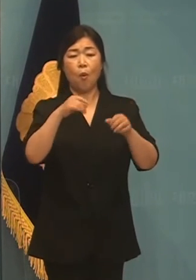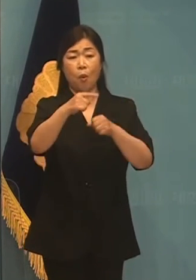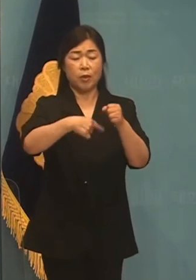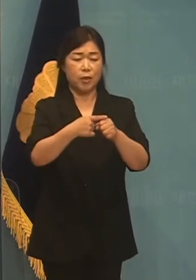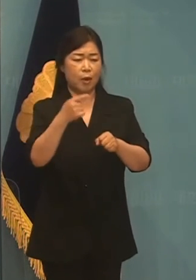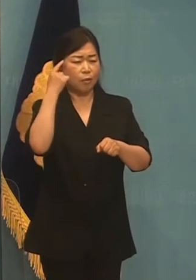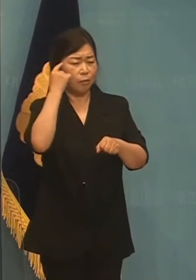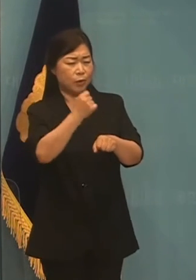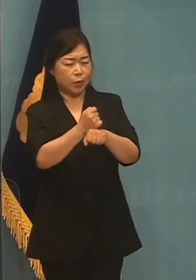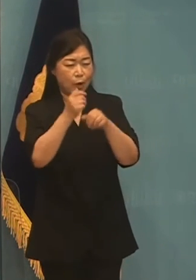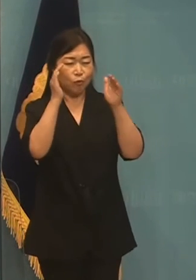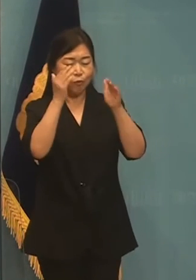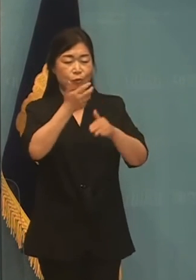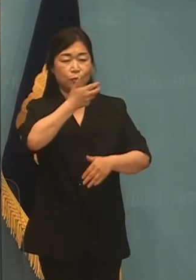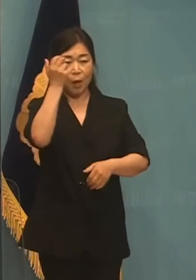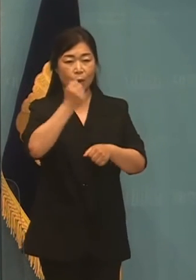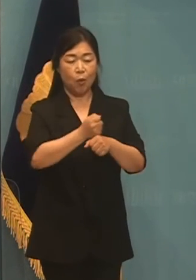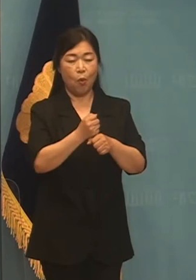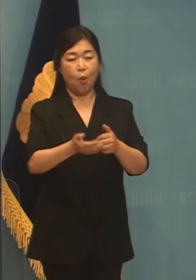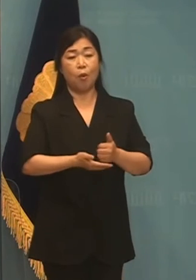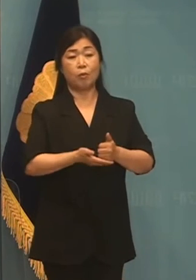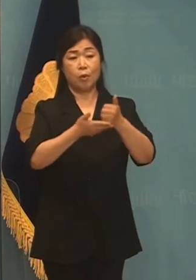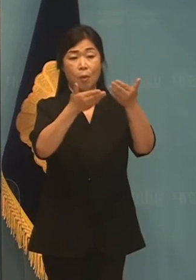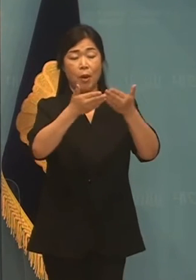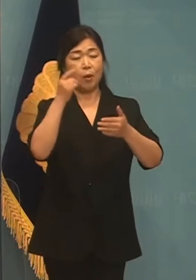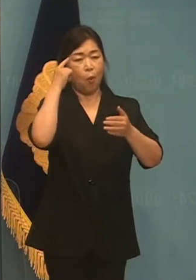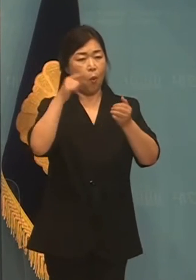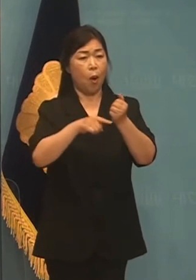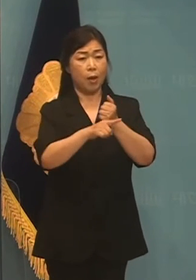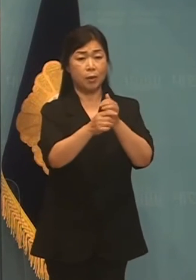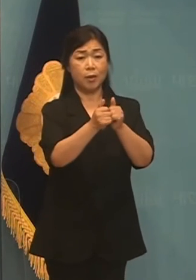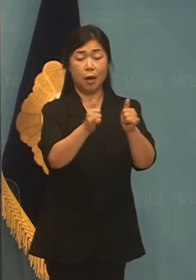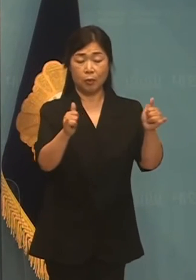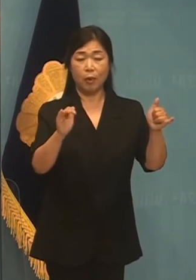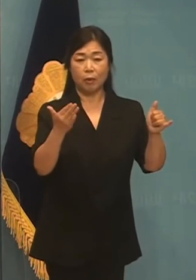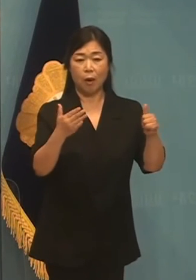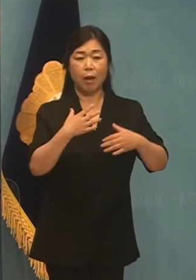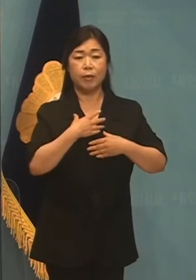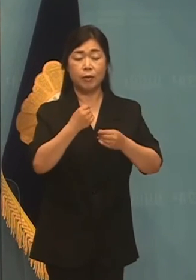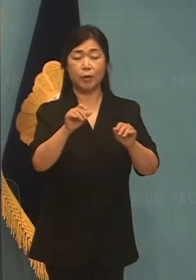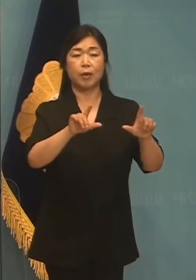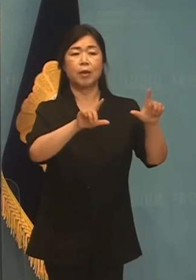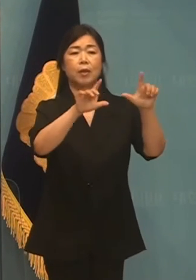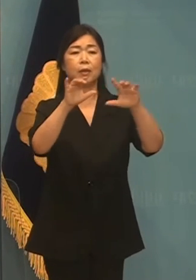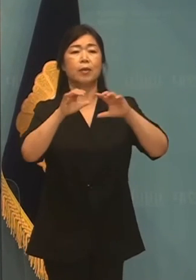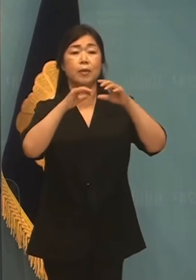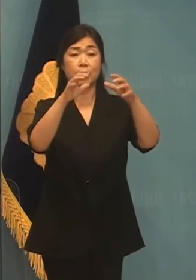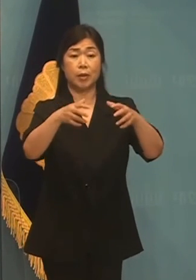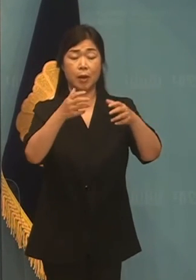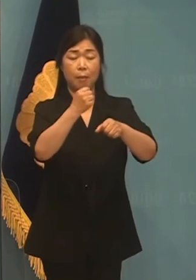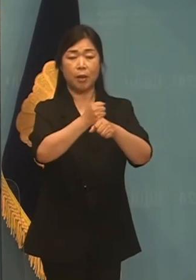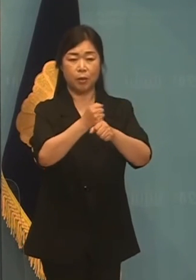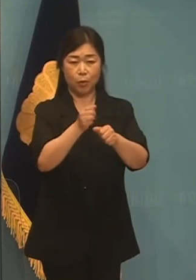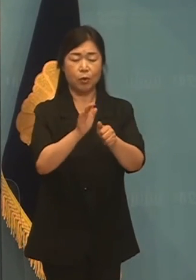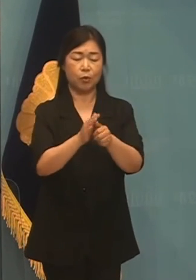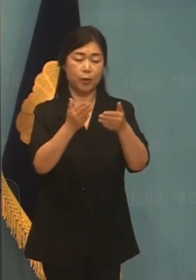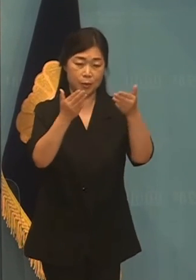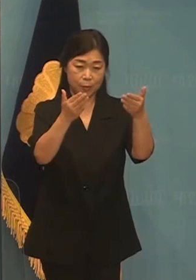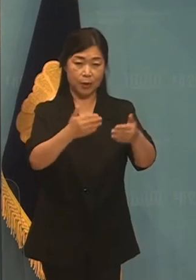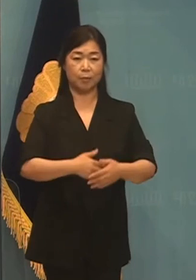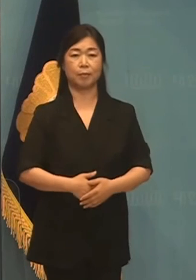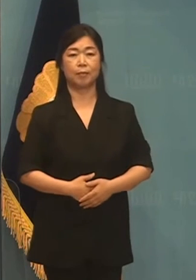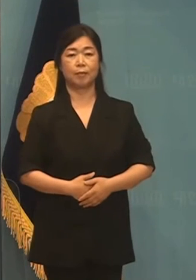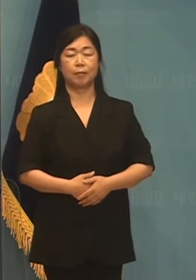물리학을 꿈꾸고 존경받는 과학자가 되어 안전한 세상을 만들도록